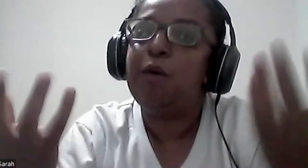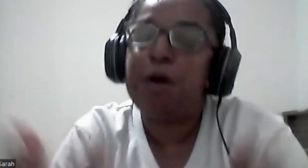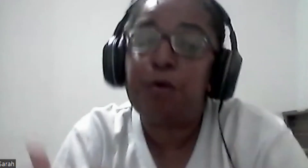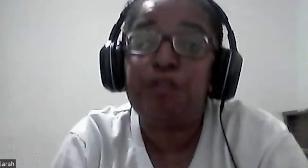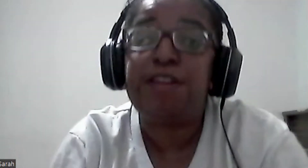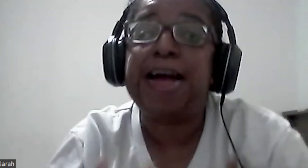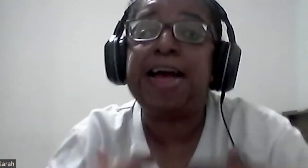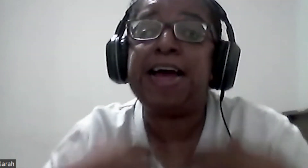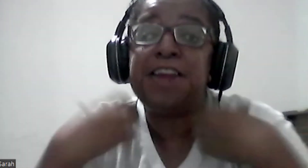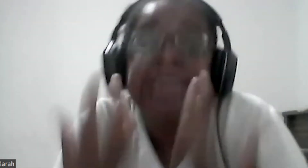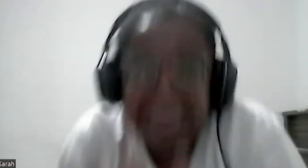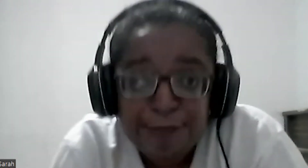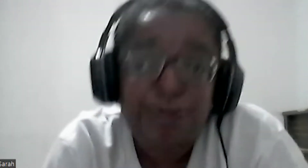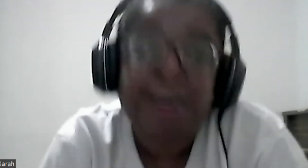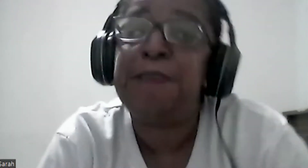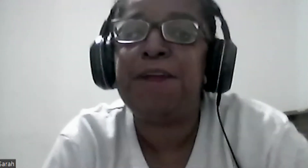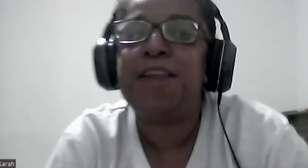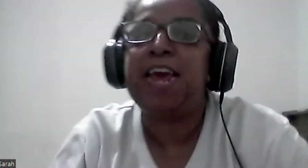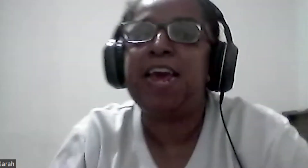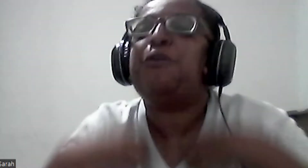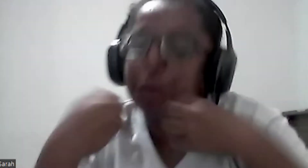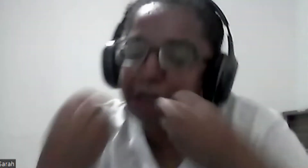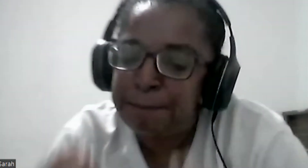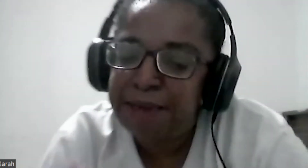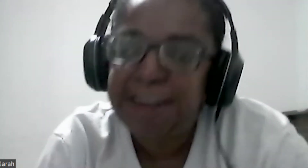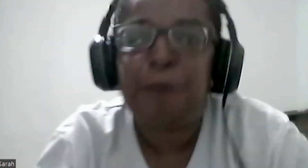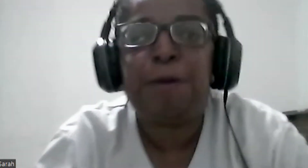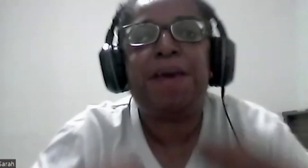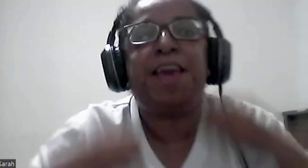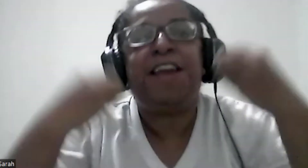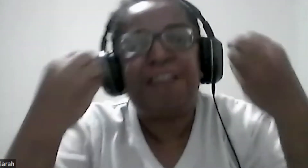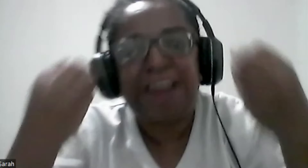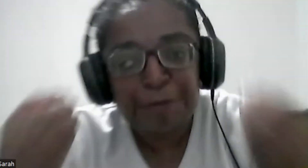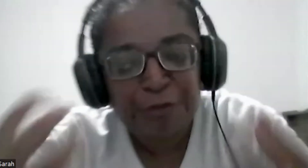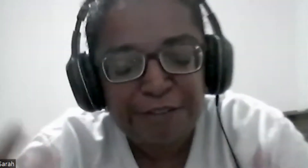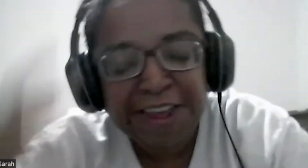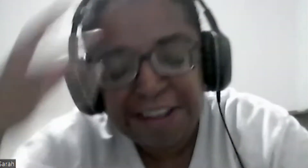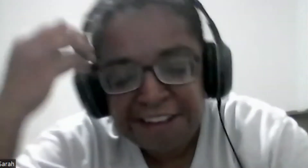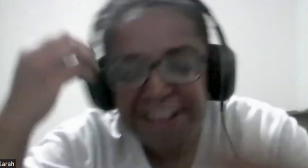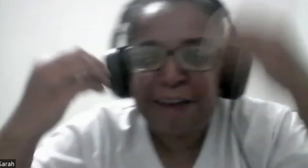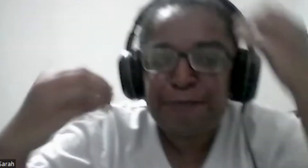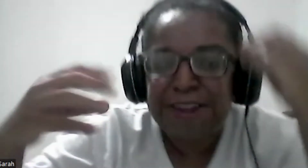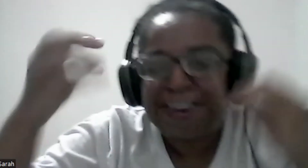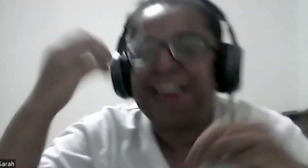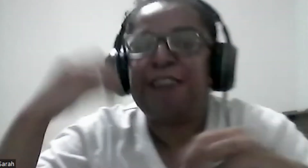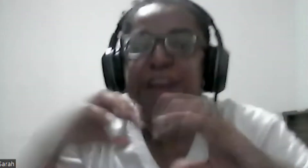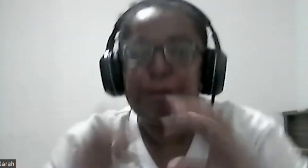uma curiosidade, que tem vontade de aprender, eu vou lá bem calmamente, a pessoa vai aprendendo, sabe, com uma